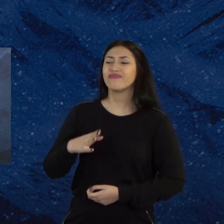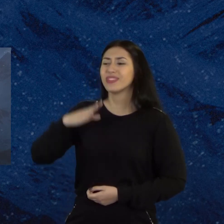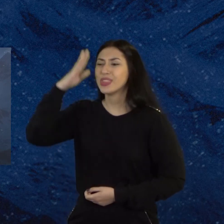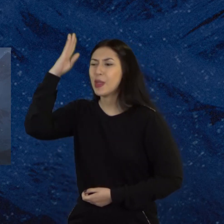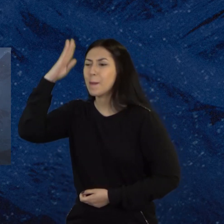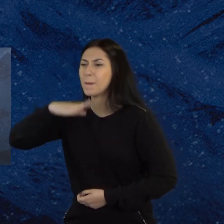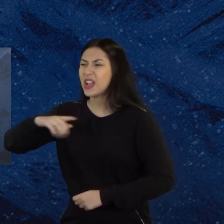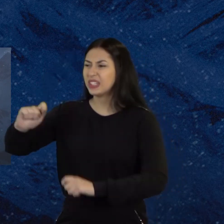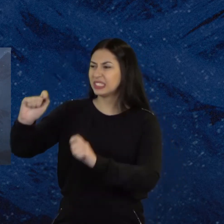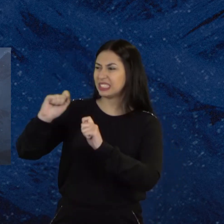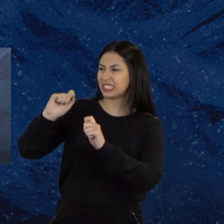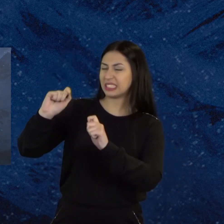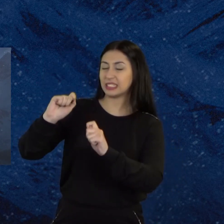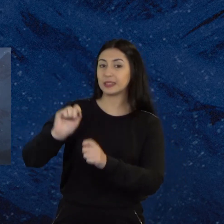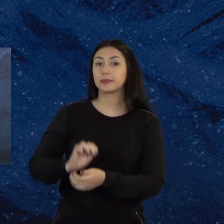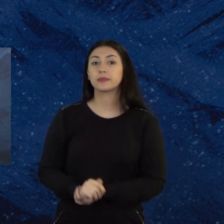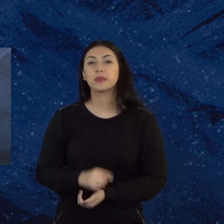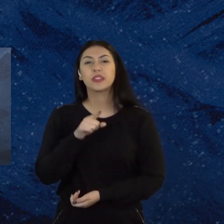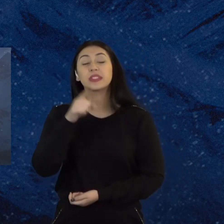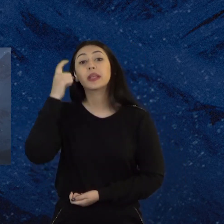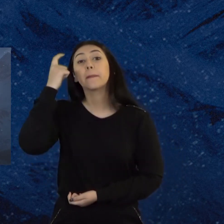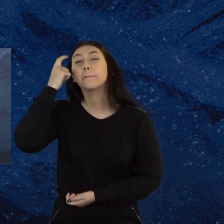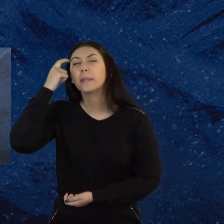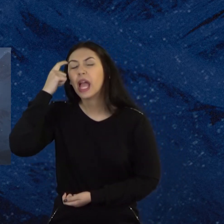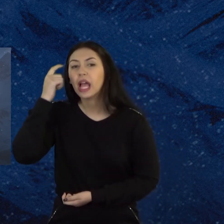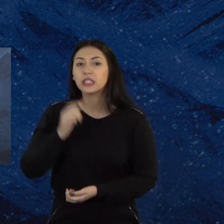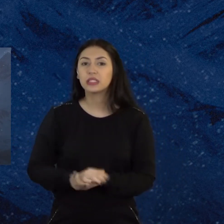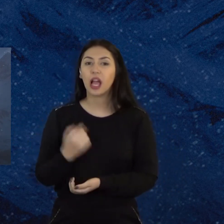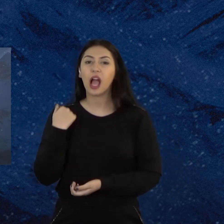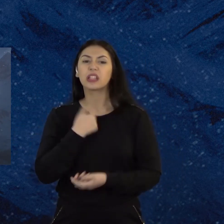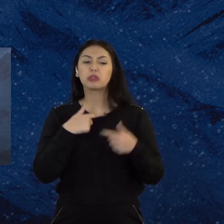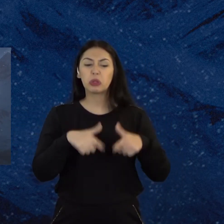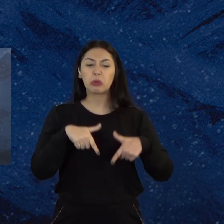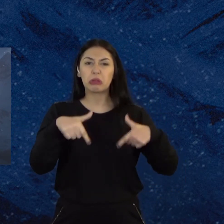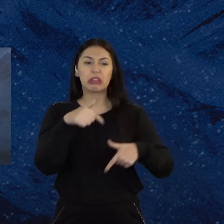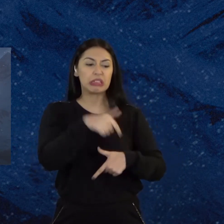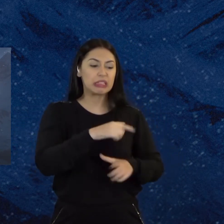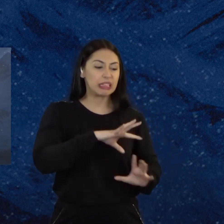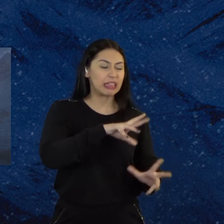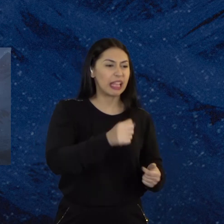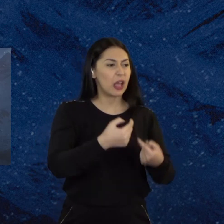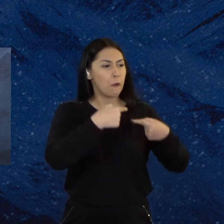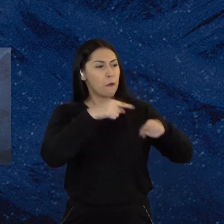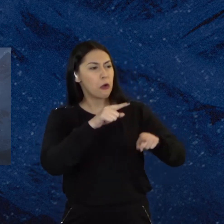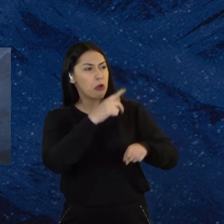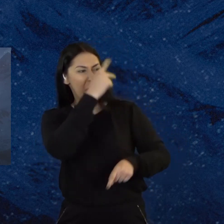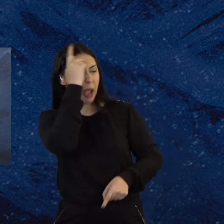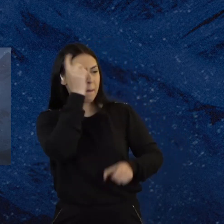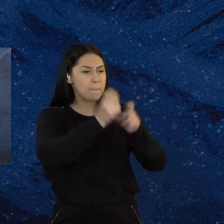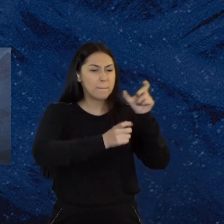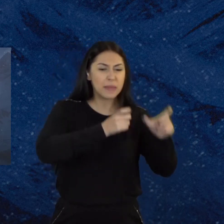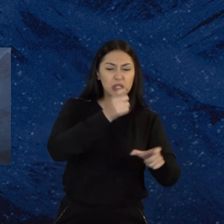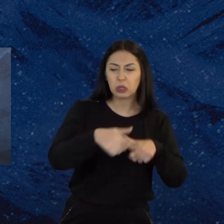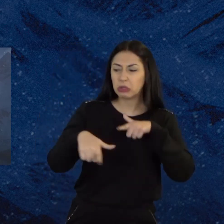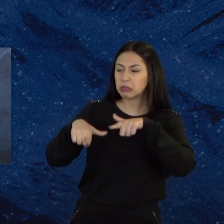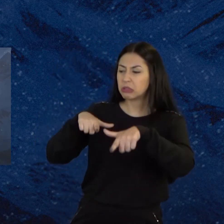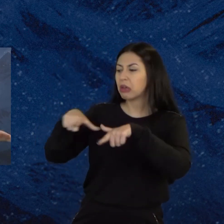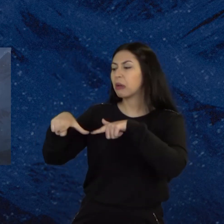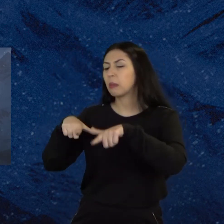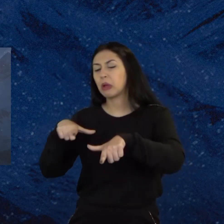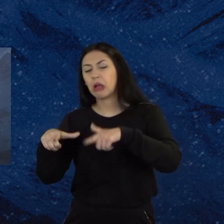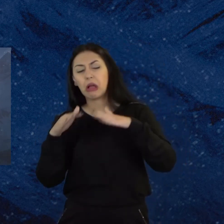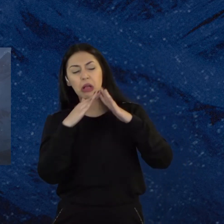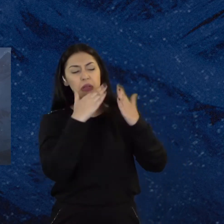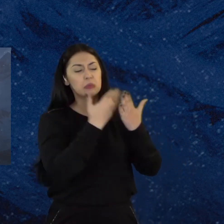nas regiões celestes. Você pensa que luta é aqui na terra, contra ser humano, carne e sangue, trabalho, na